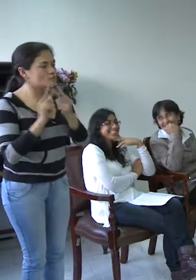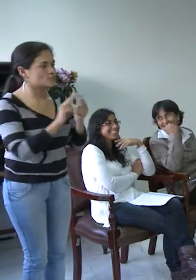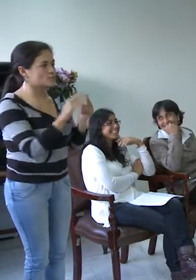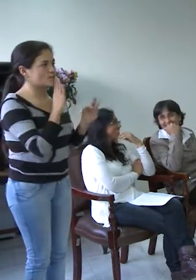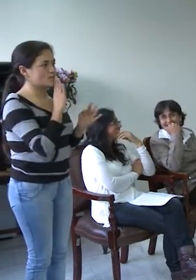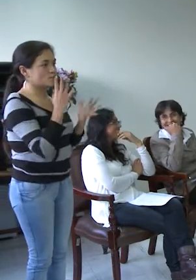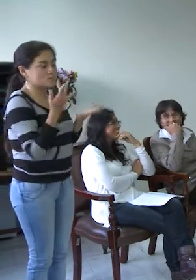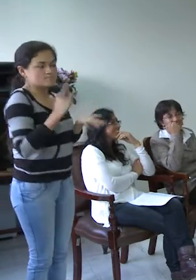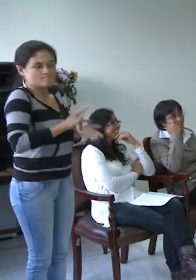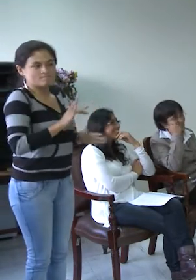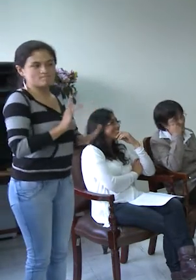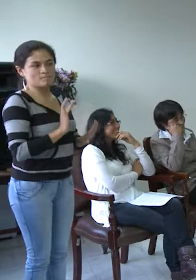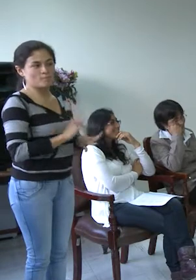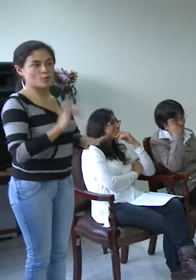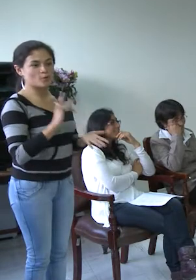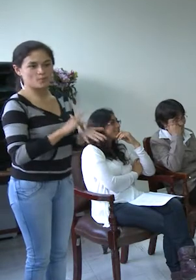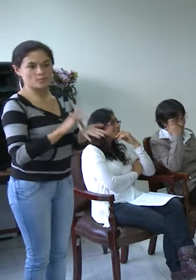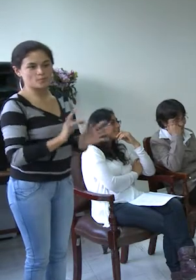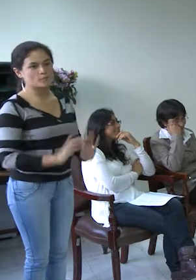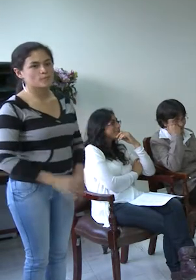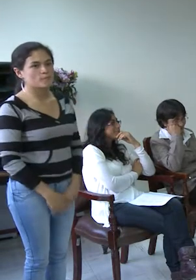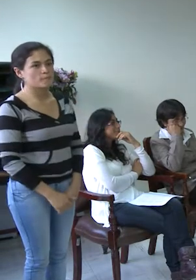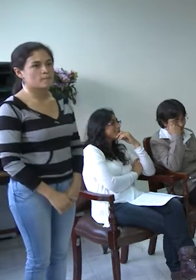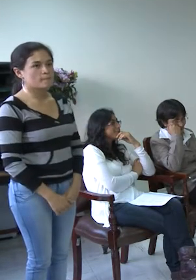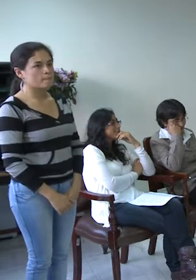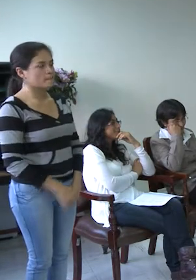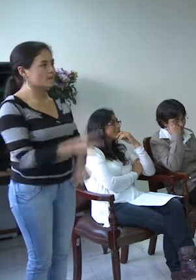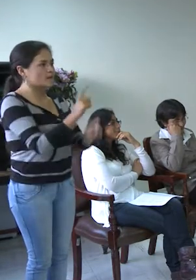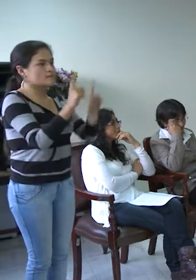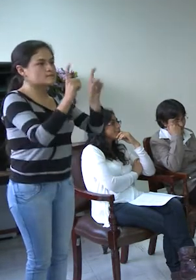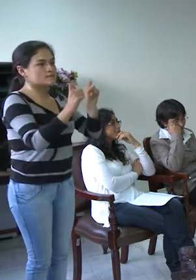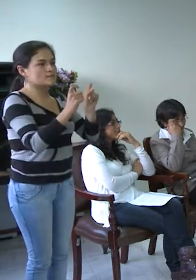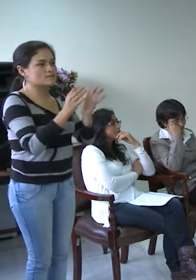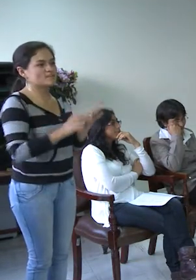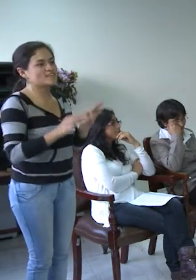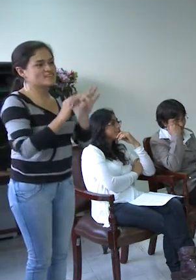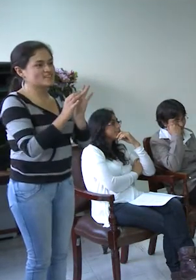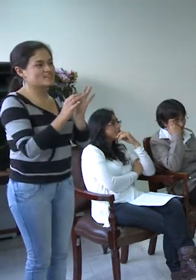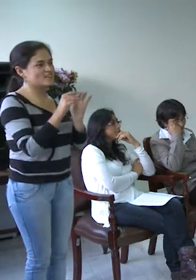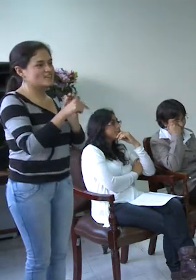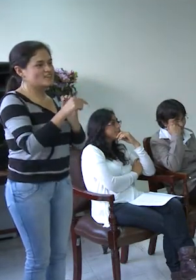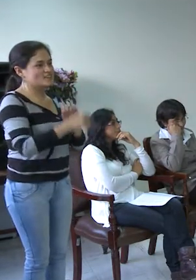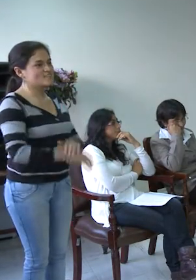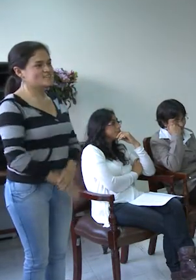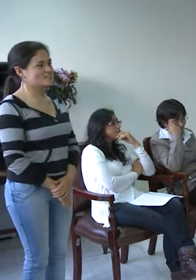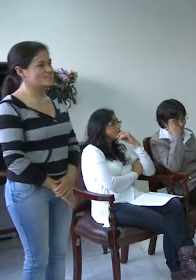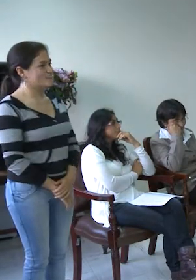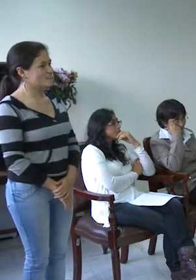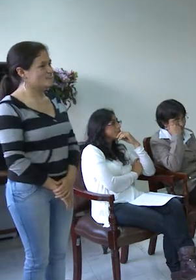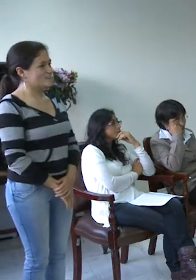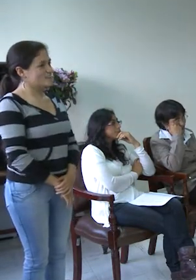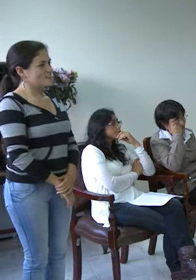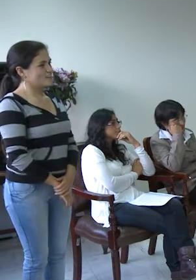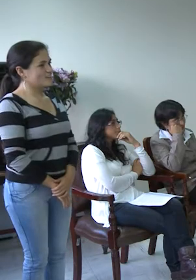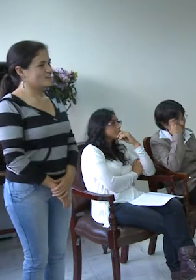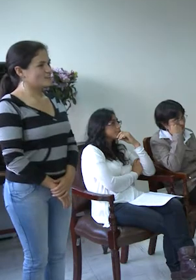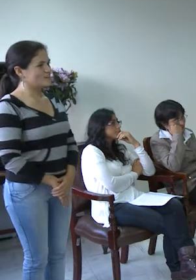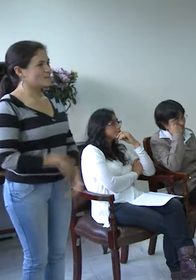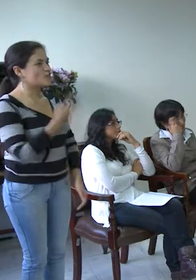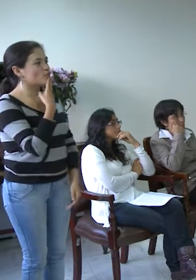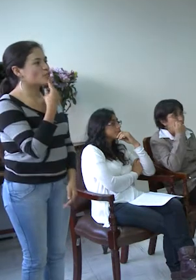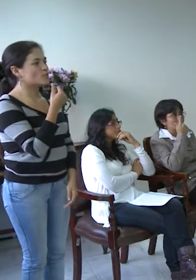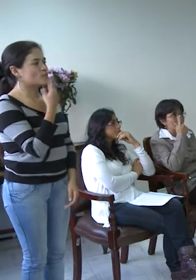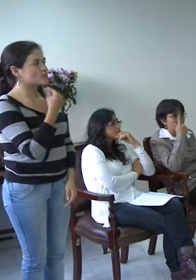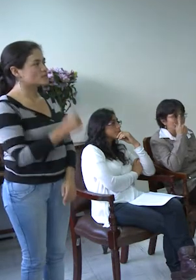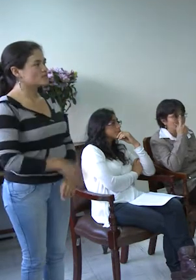No me puedo perder. Pues aquí está. Y ya que está el tema, pues quisiera también devolverme a